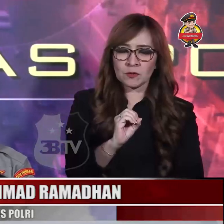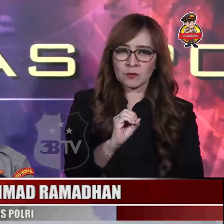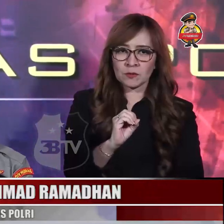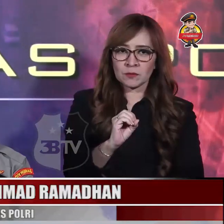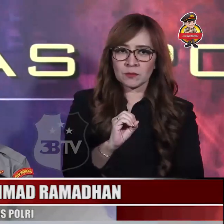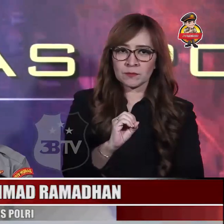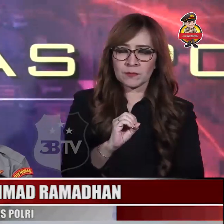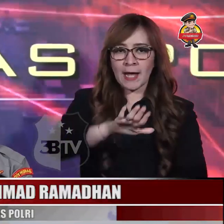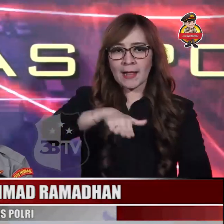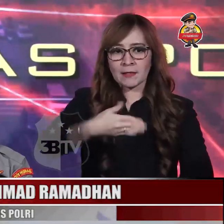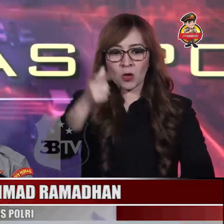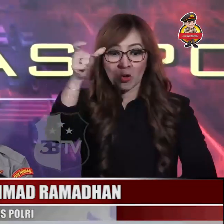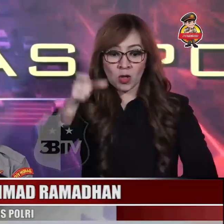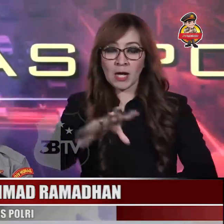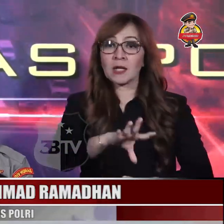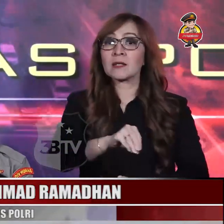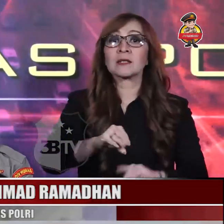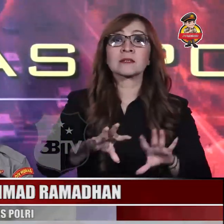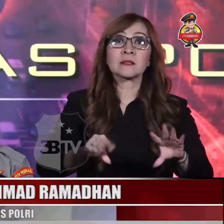atau